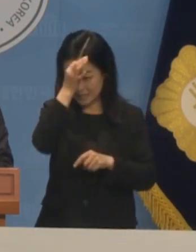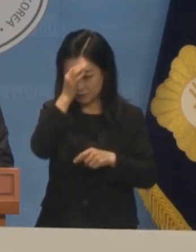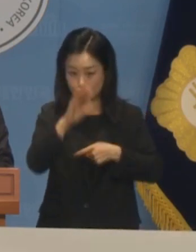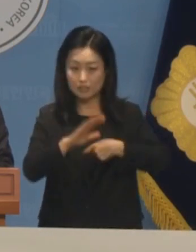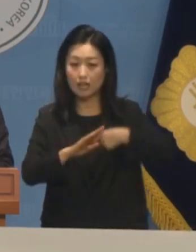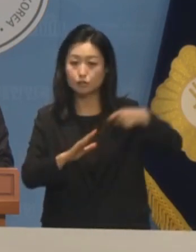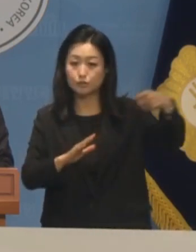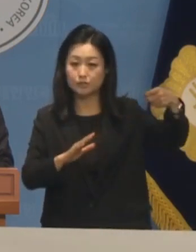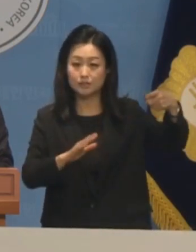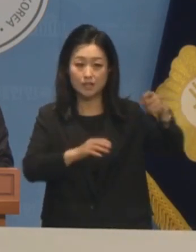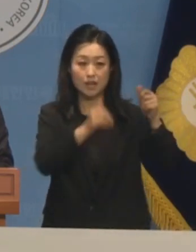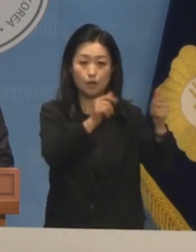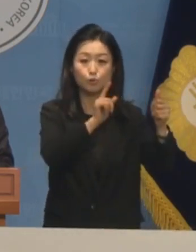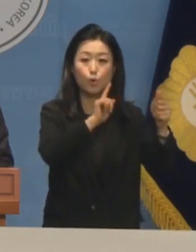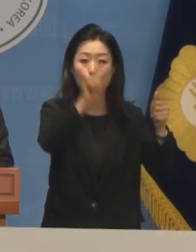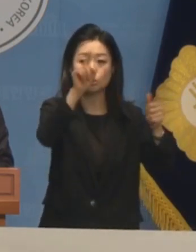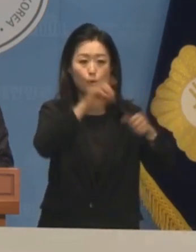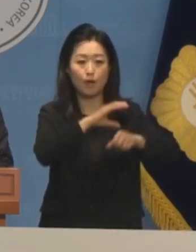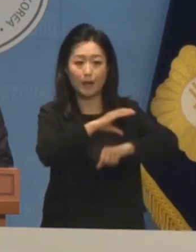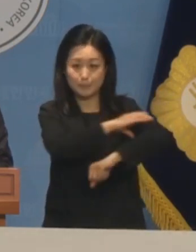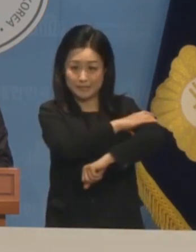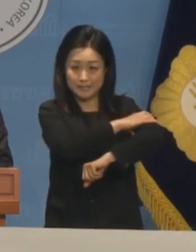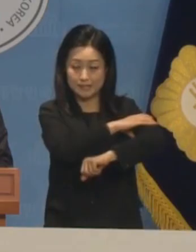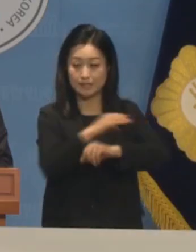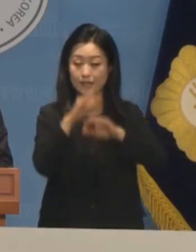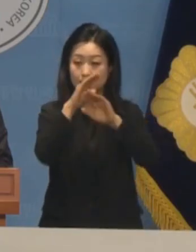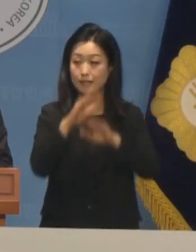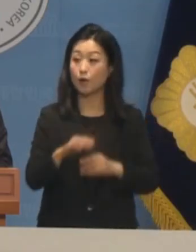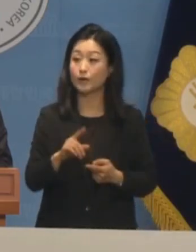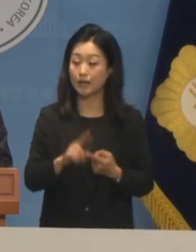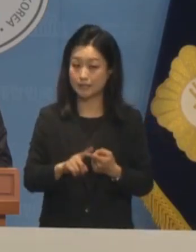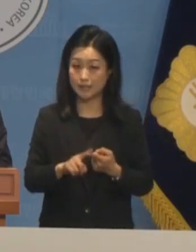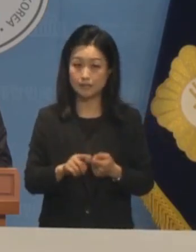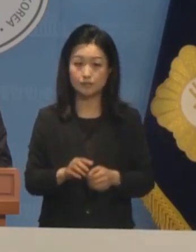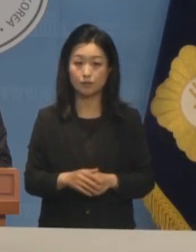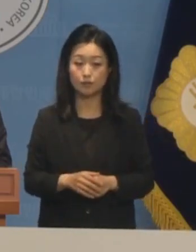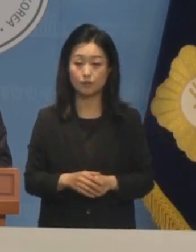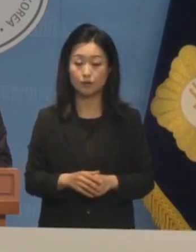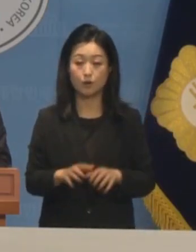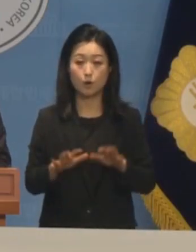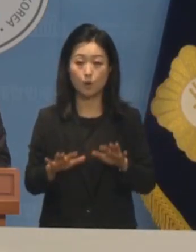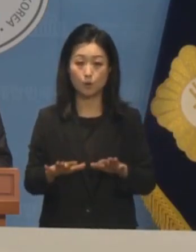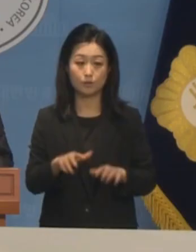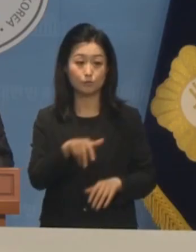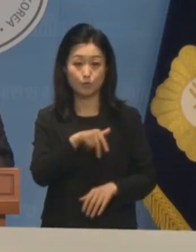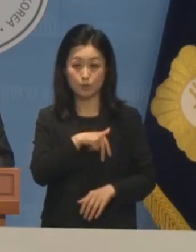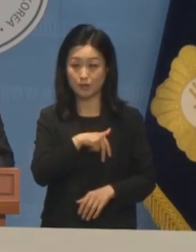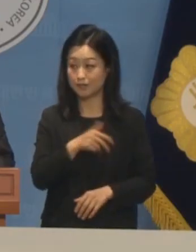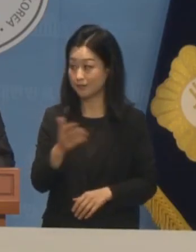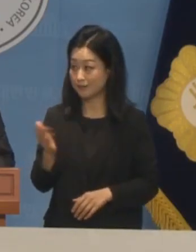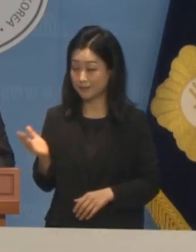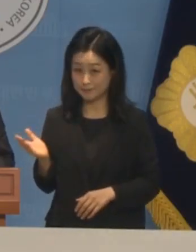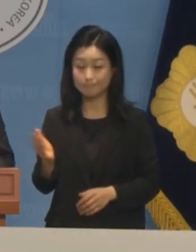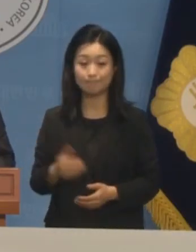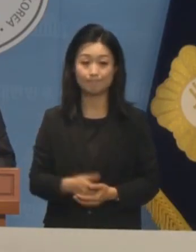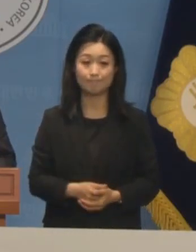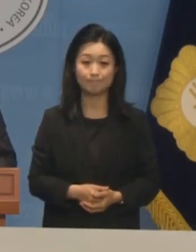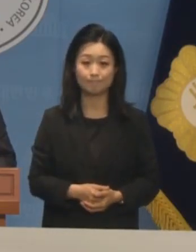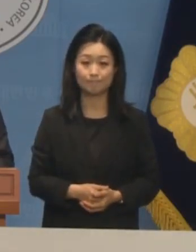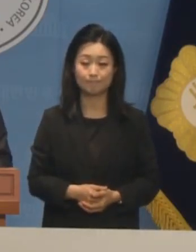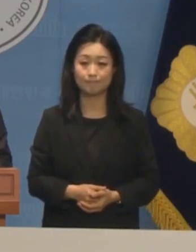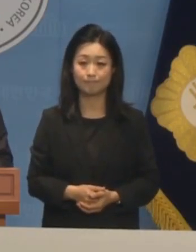규탄 기자회견을 경실련과 공동 주최한 광주 동남갑 국회의원 정진욱입니다.